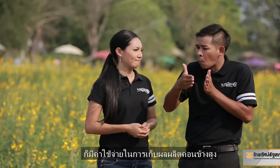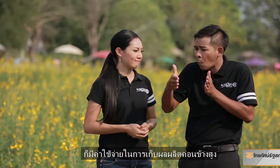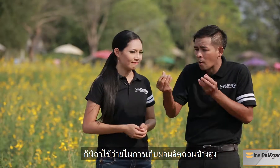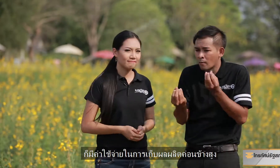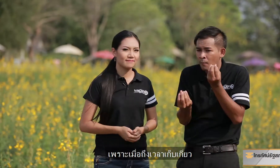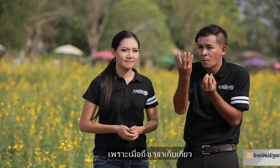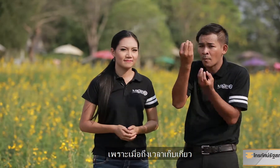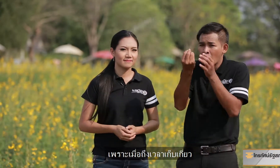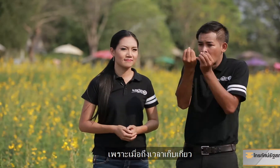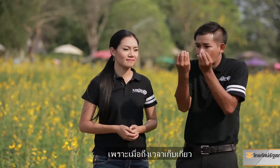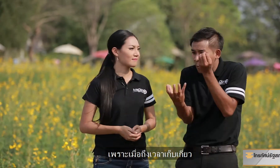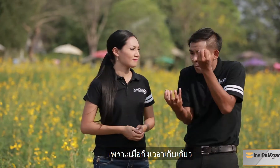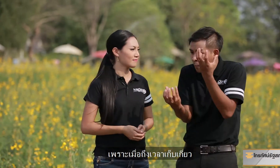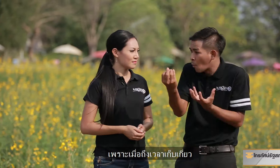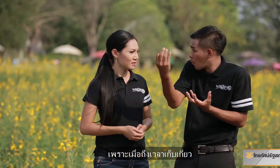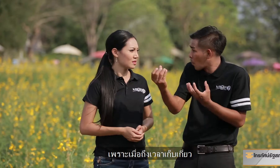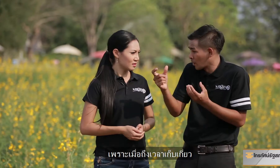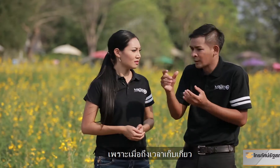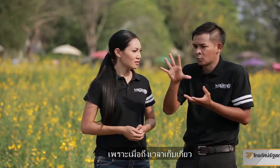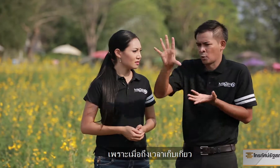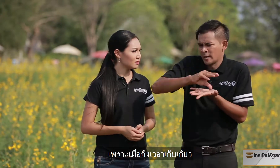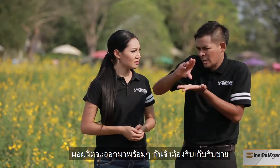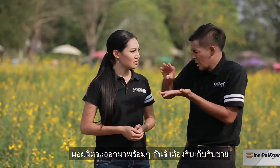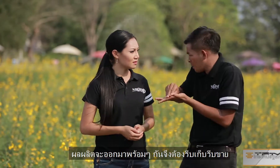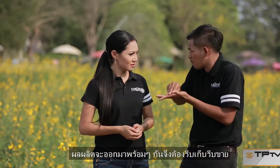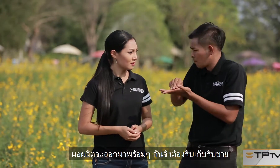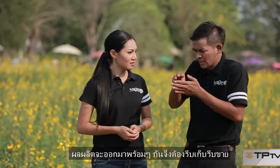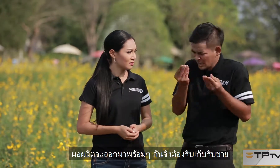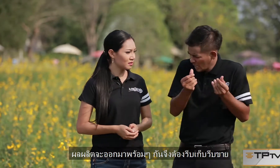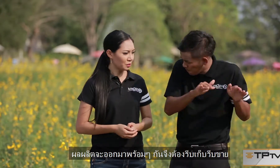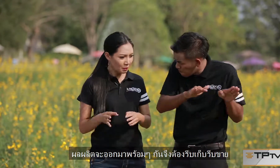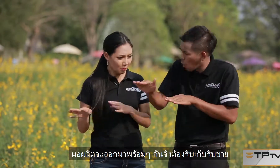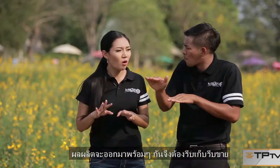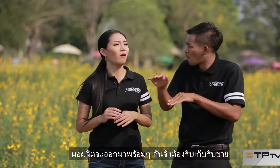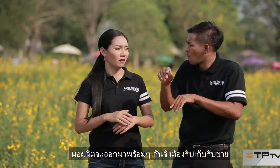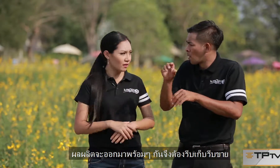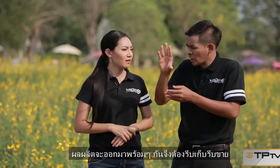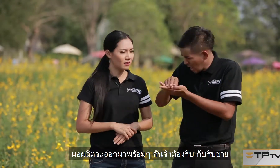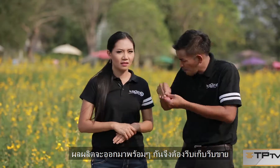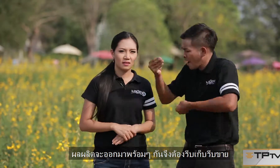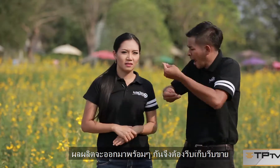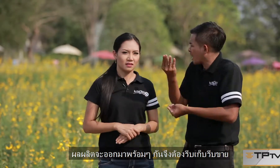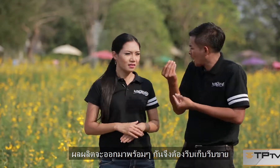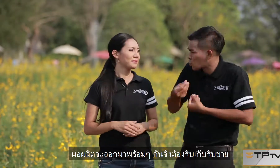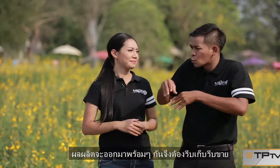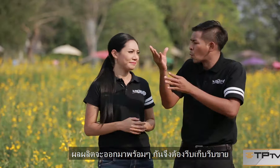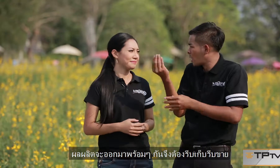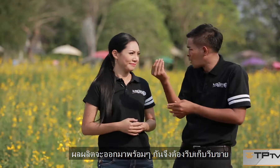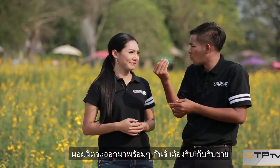เพราะเมื่อถึงเวลาเก็บเกี่ยวผลผลิตจะออกมาพร้อมๆกันจึงต้องรีบเก็บรีบข